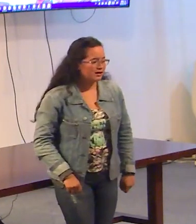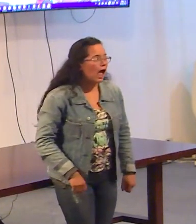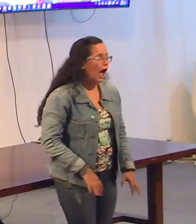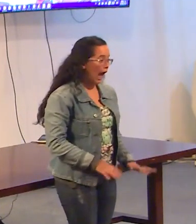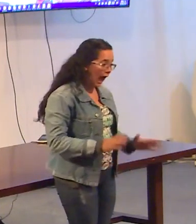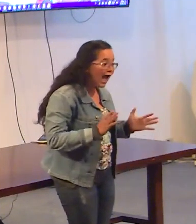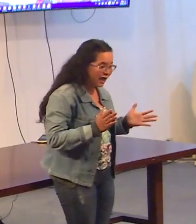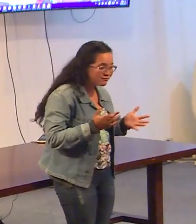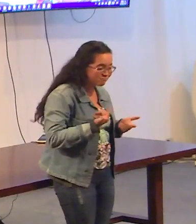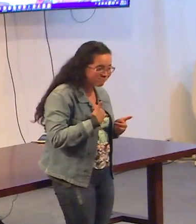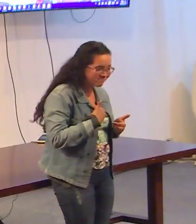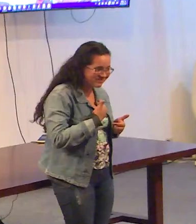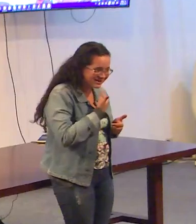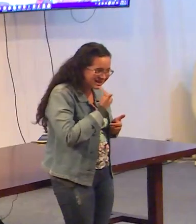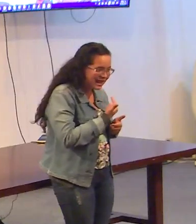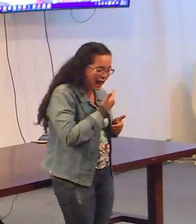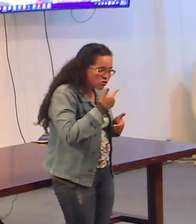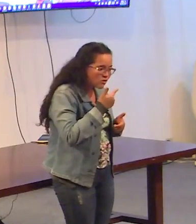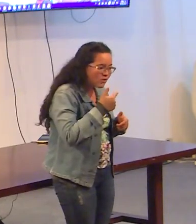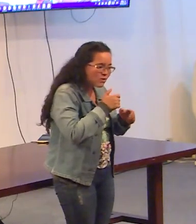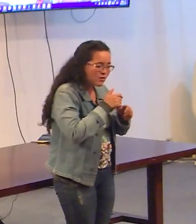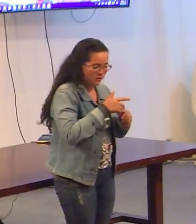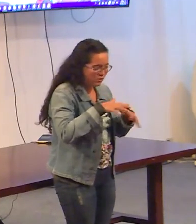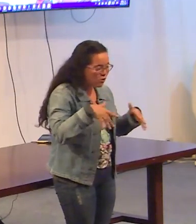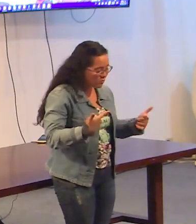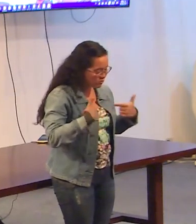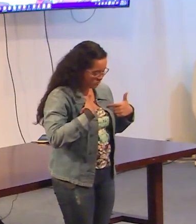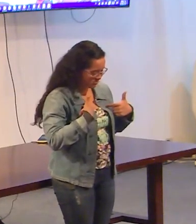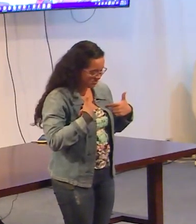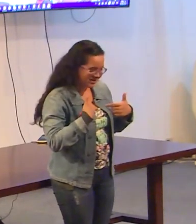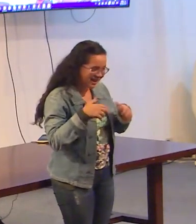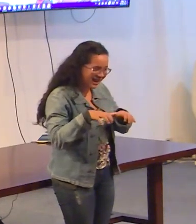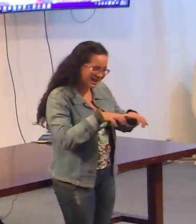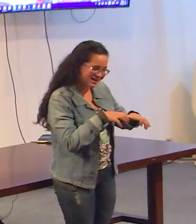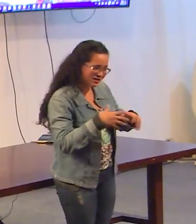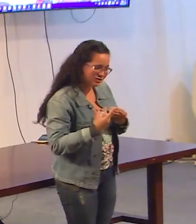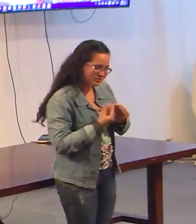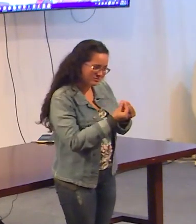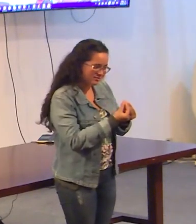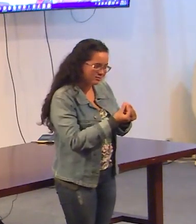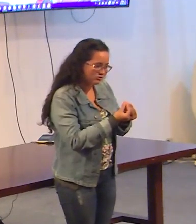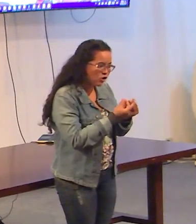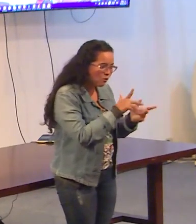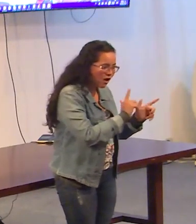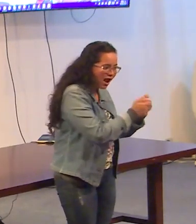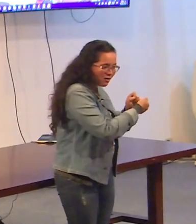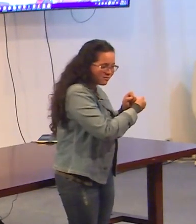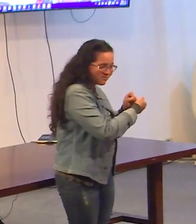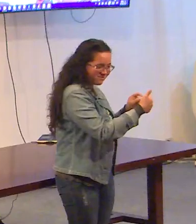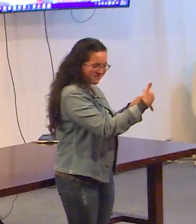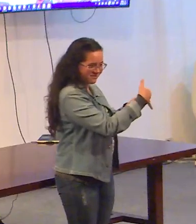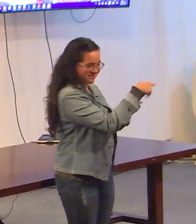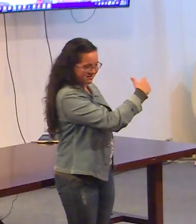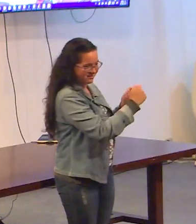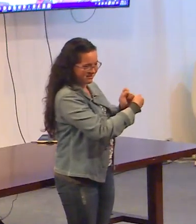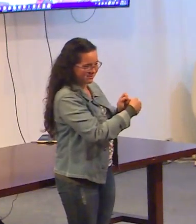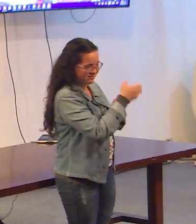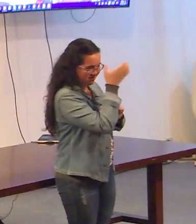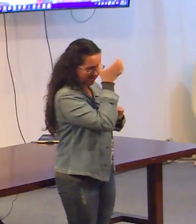dice, esas dinámicas cambian, esas percepciones cambian de los profesionales. De los sujetos o de la población